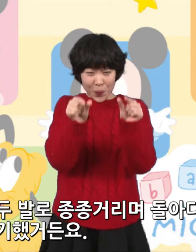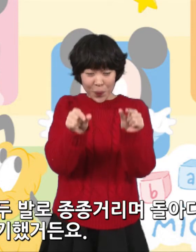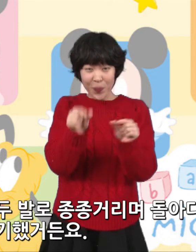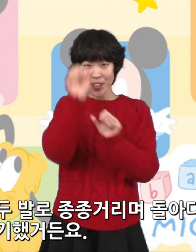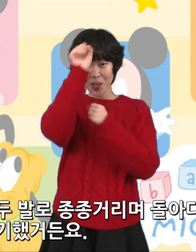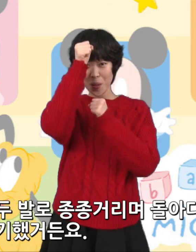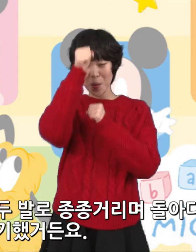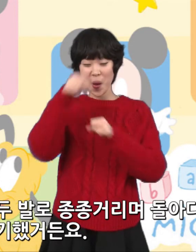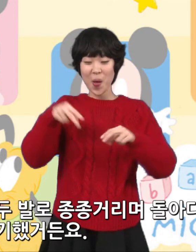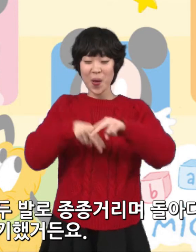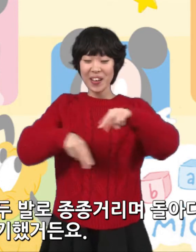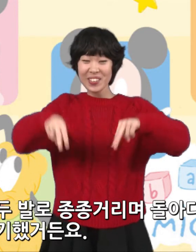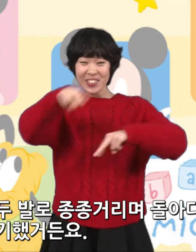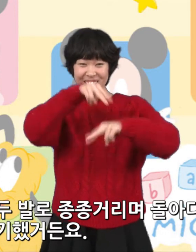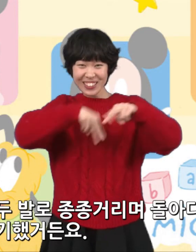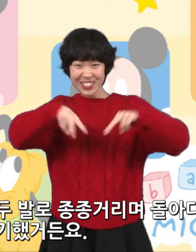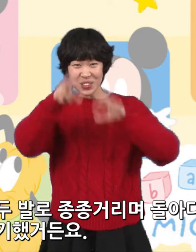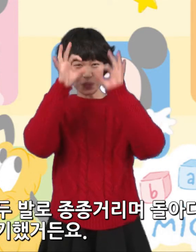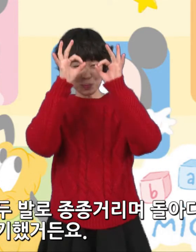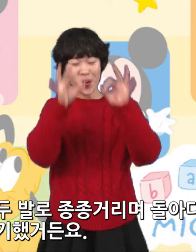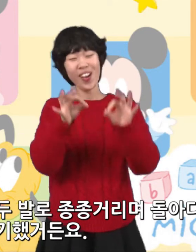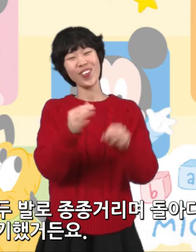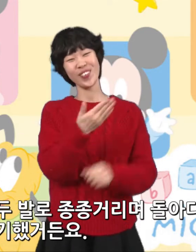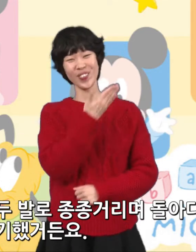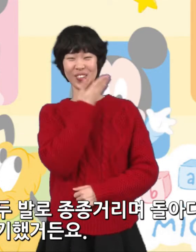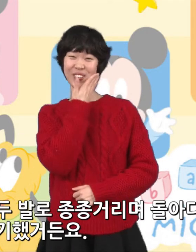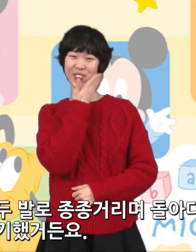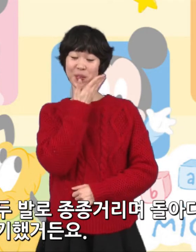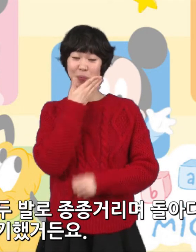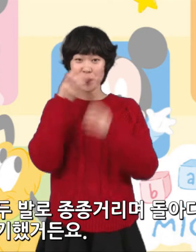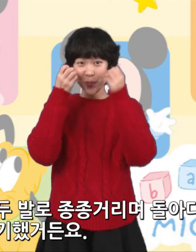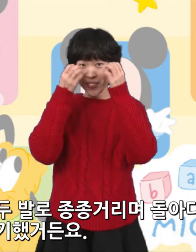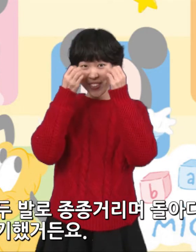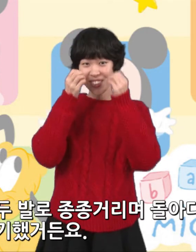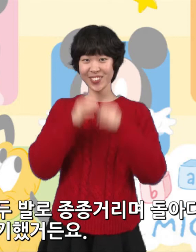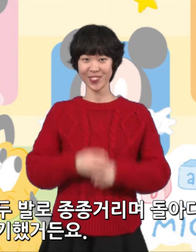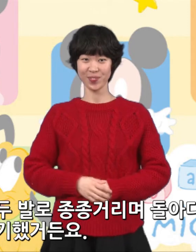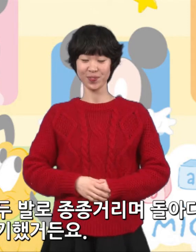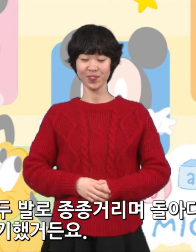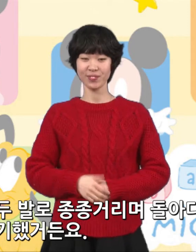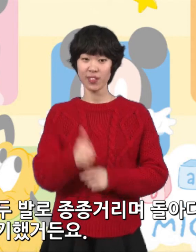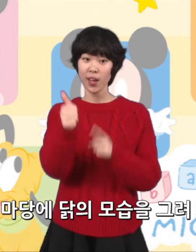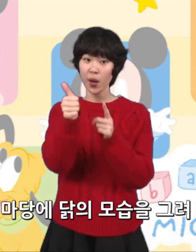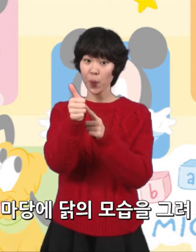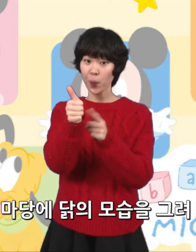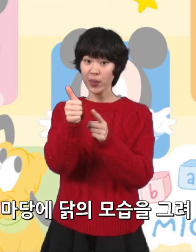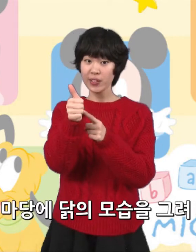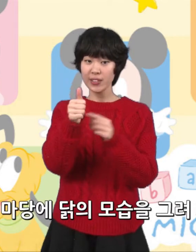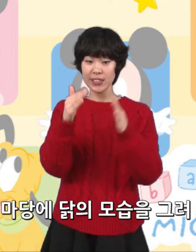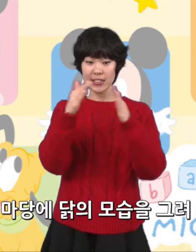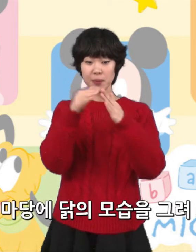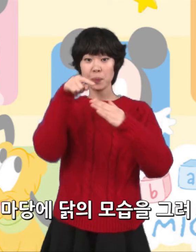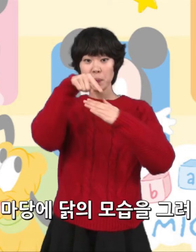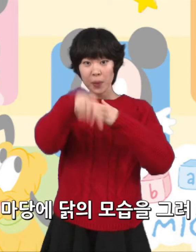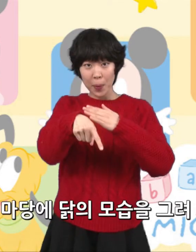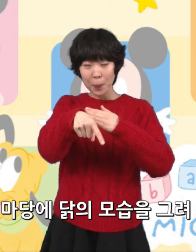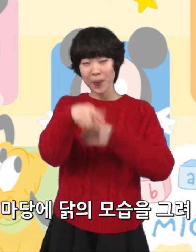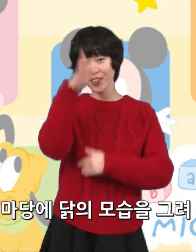가느다란 두 발로 종종거리며 돌아다니는 모습이 귀엽고 신기했거든요. 월트는 마당에